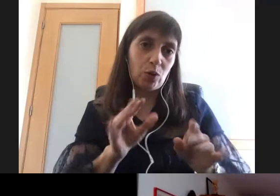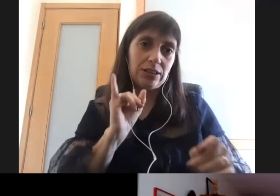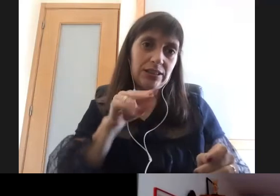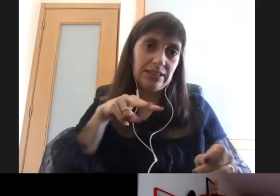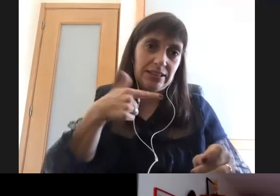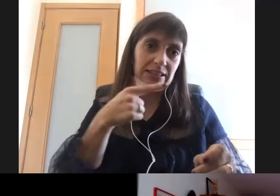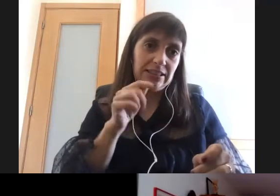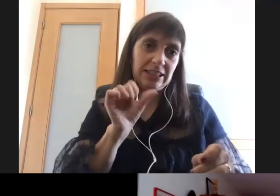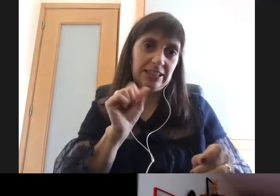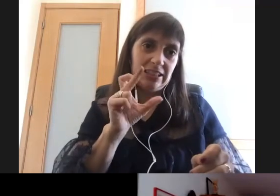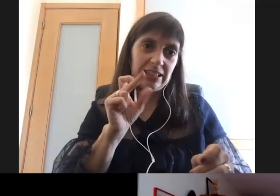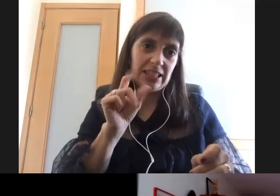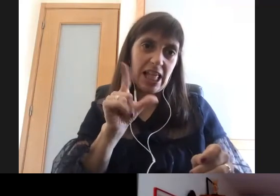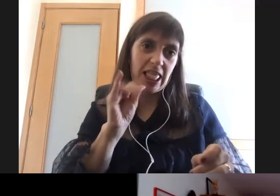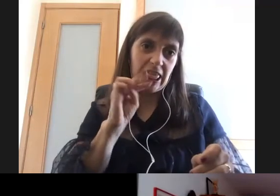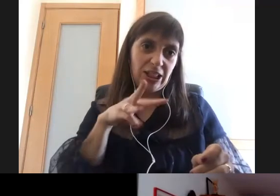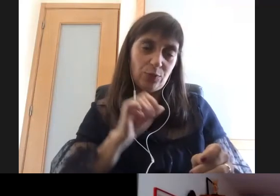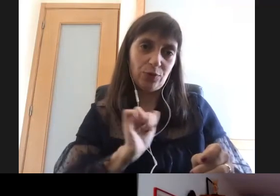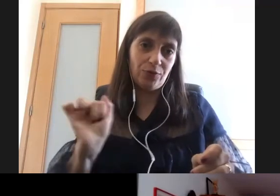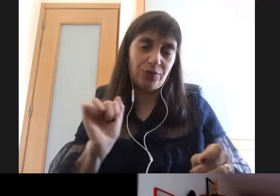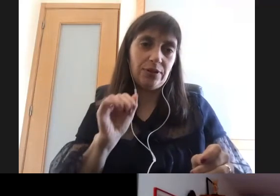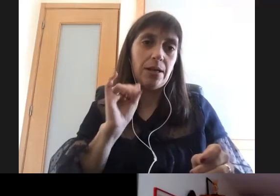do Plínio Salgado. E, talvez, por isso,